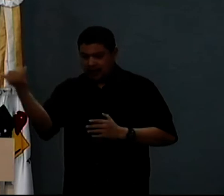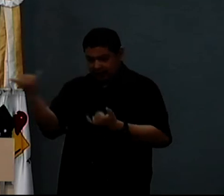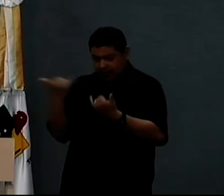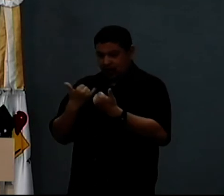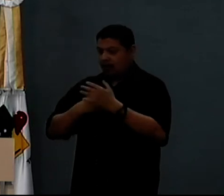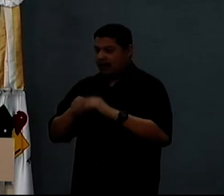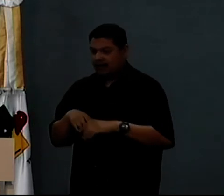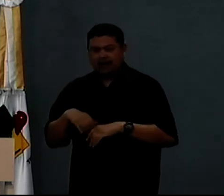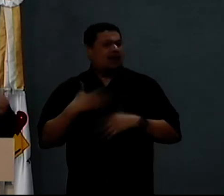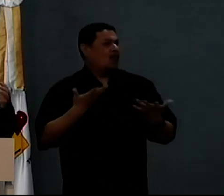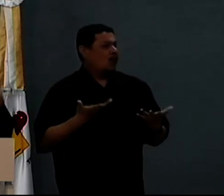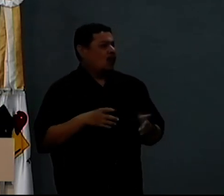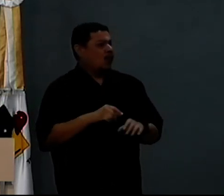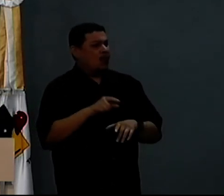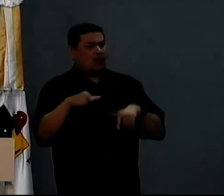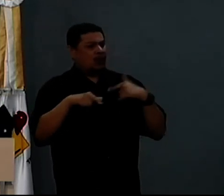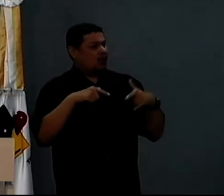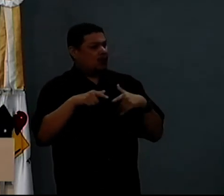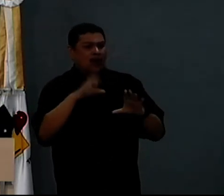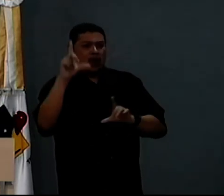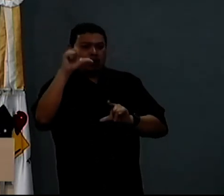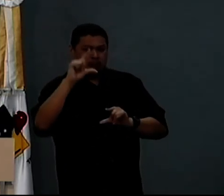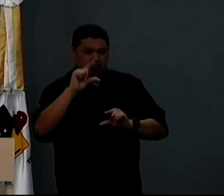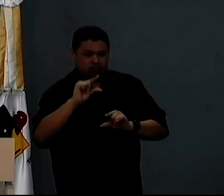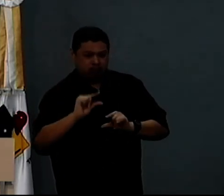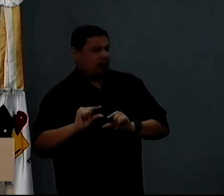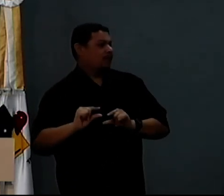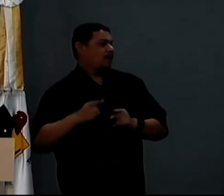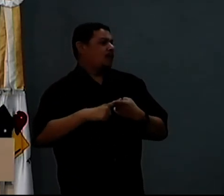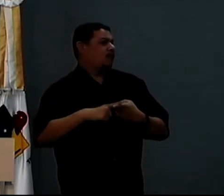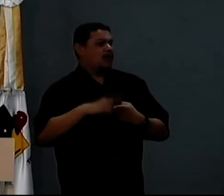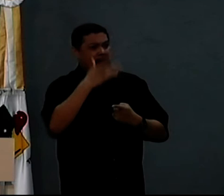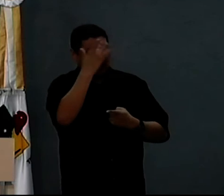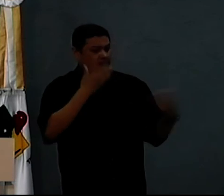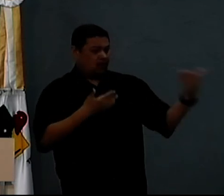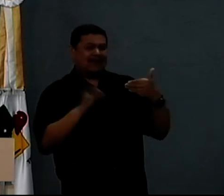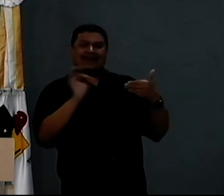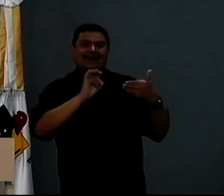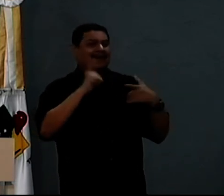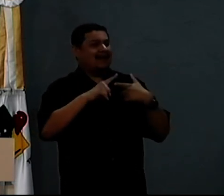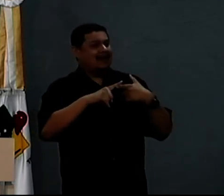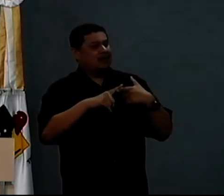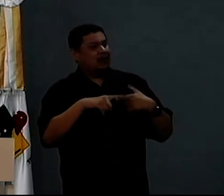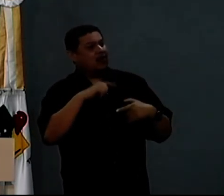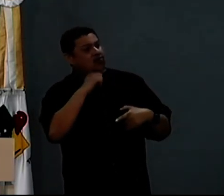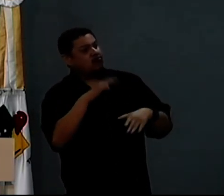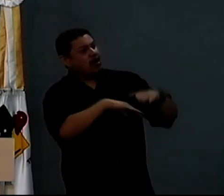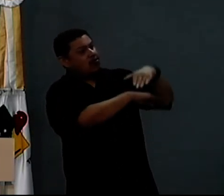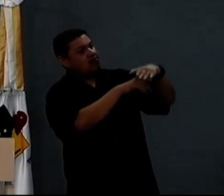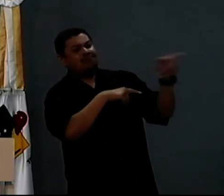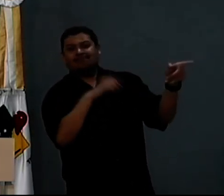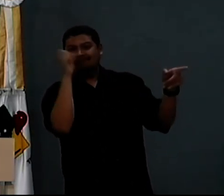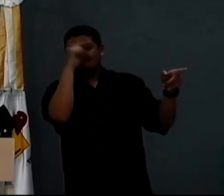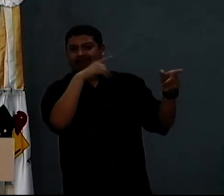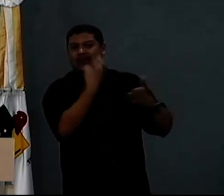vereador, diminuiu muito a rentabilidade aqui, porque poucas pessoas vêm para cá, porque há dificuldade de passar pela ponte. Aí nós